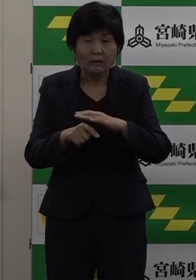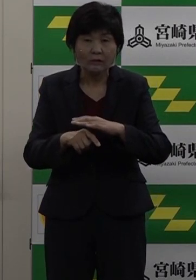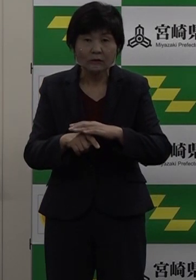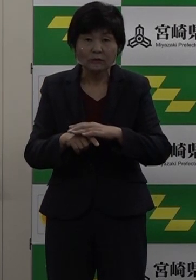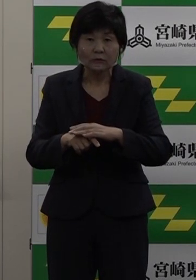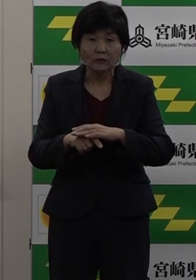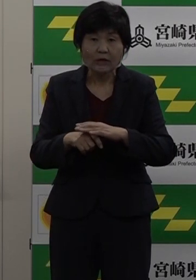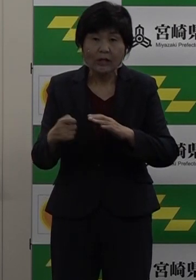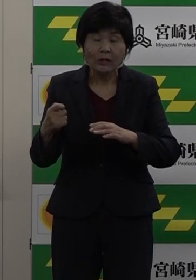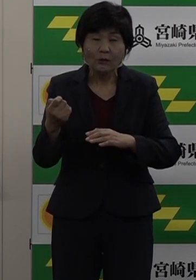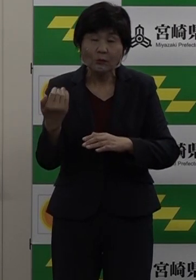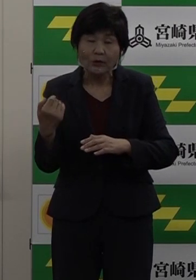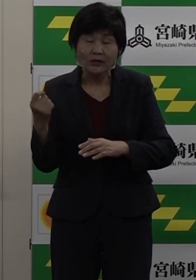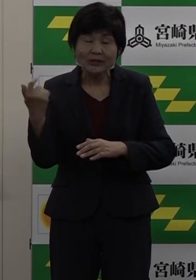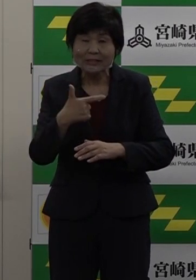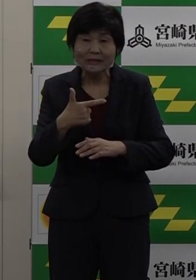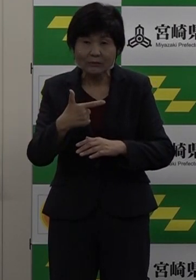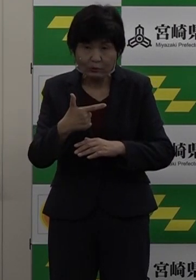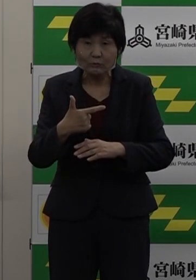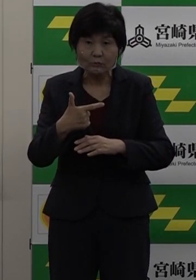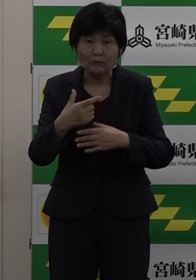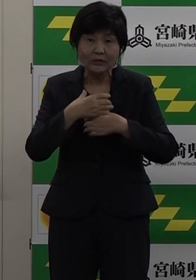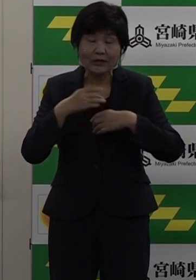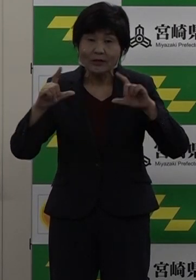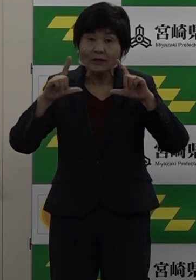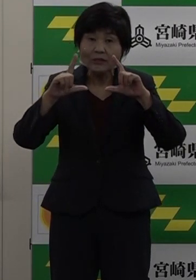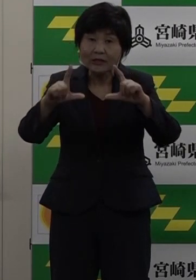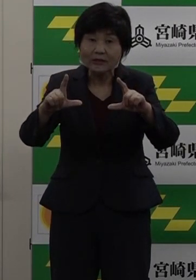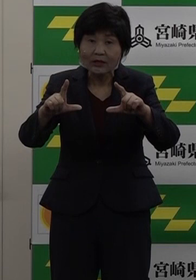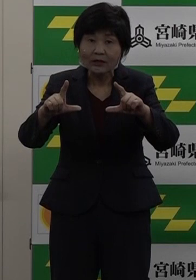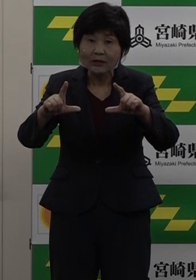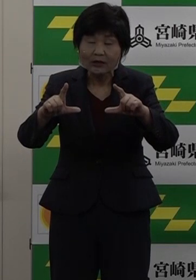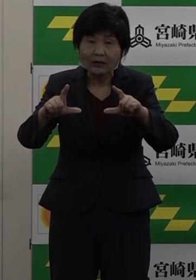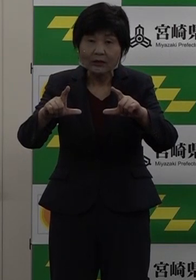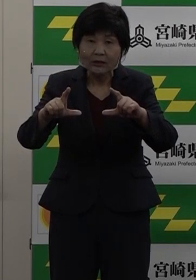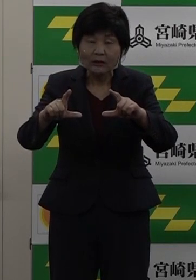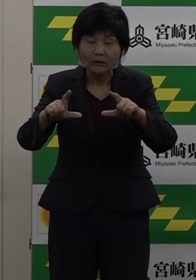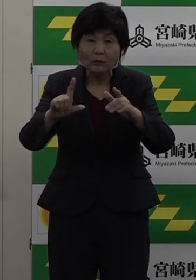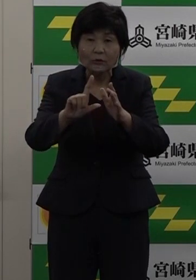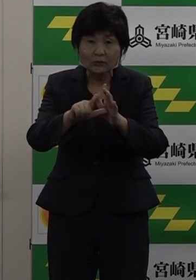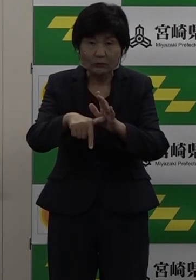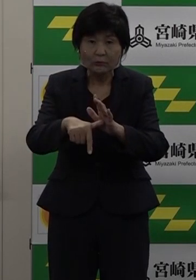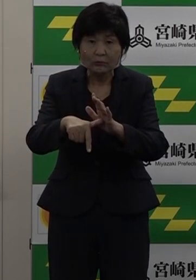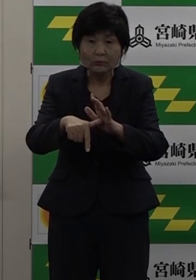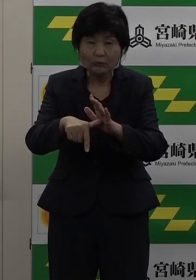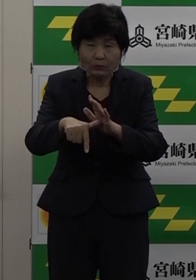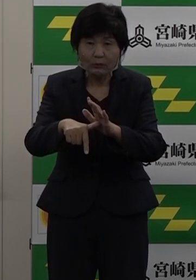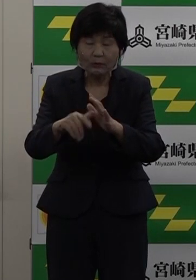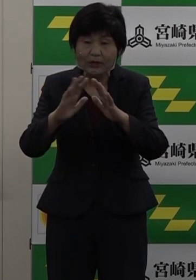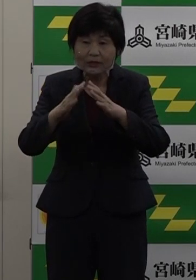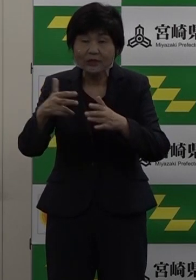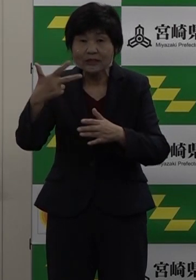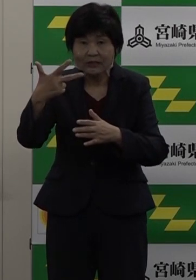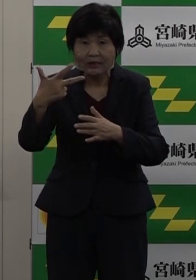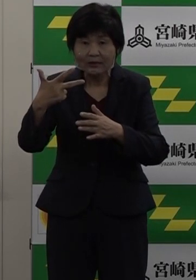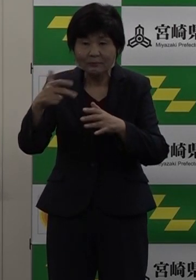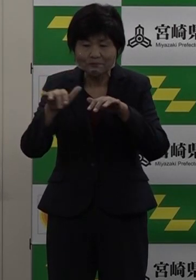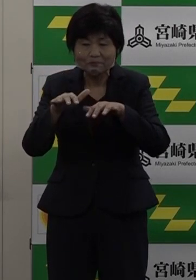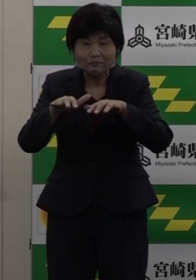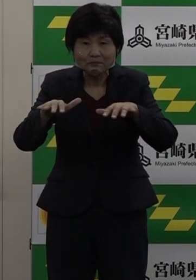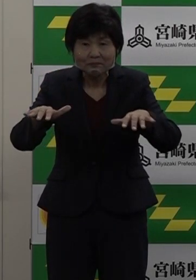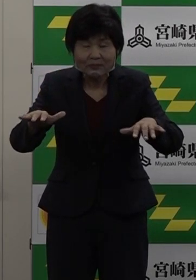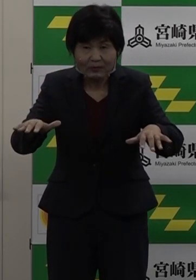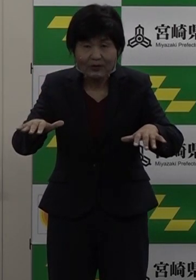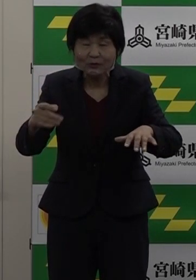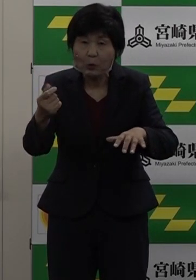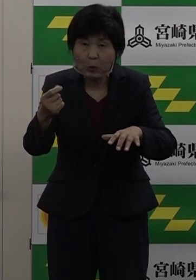そうですね、緊急事態宣言を発令してきた時のような宮崎からの拡大を防いでいく必要性というのは少し弱まっており